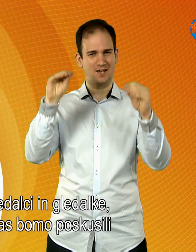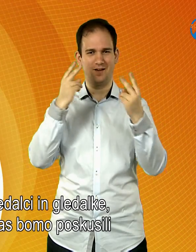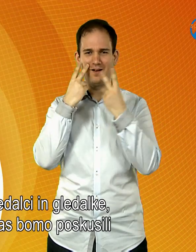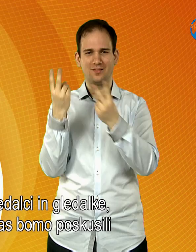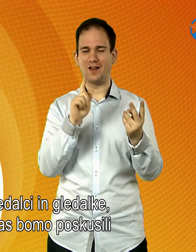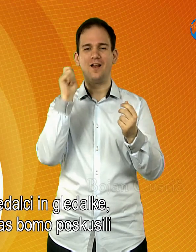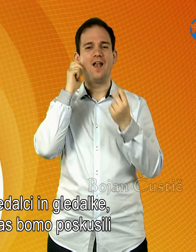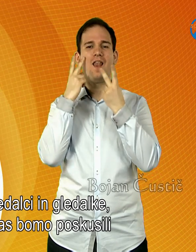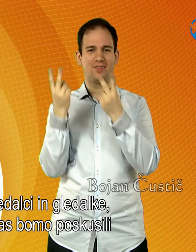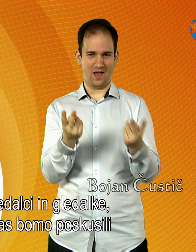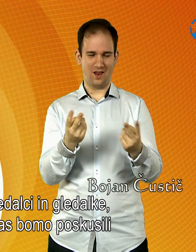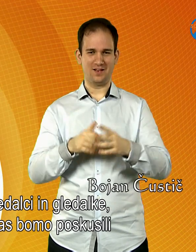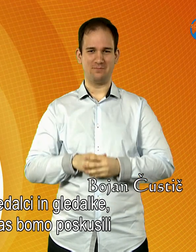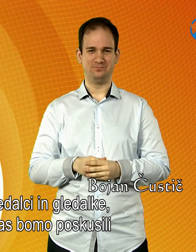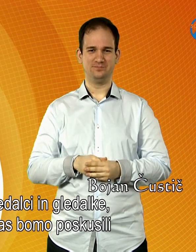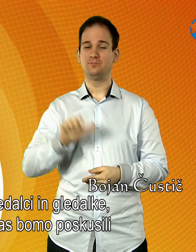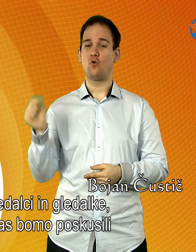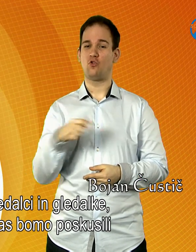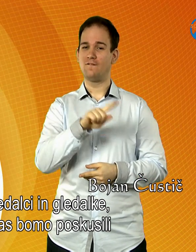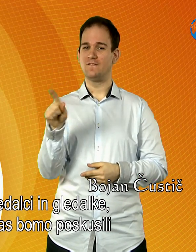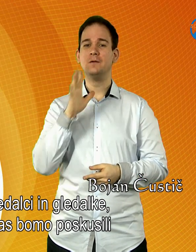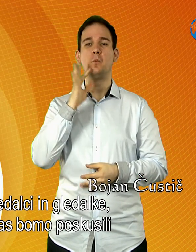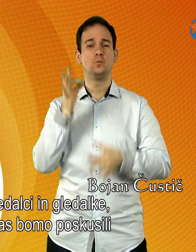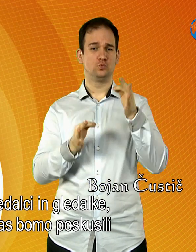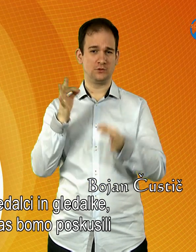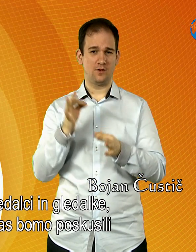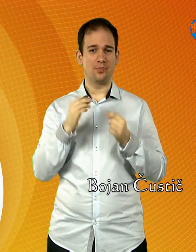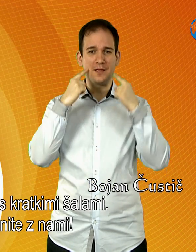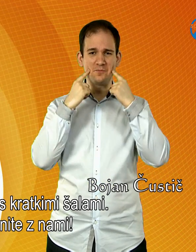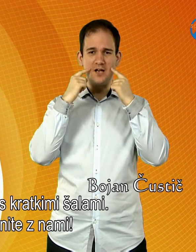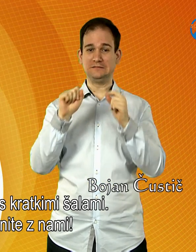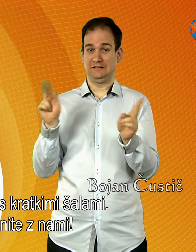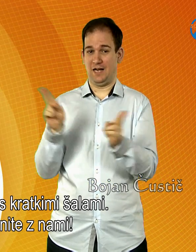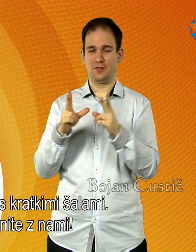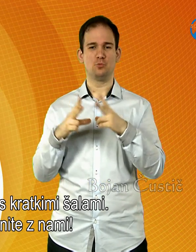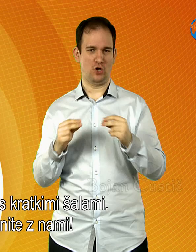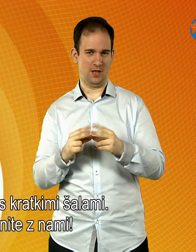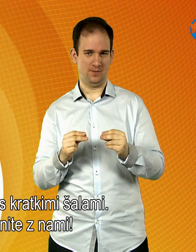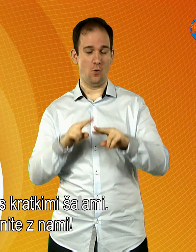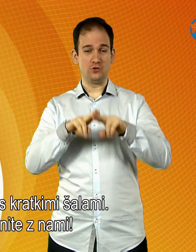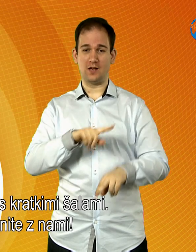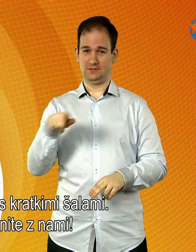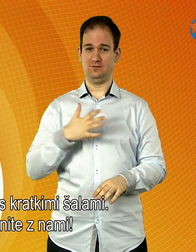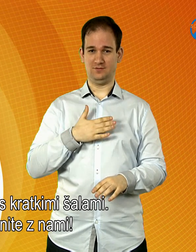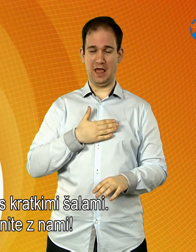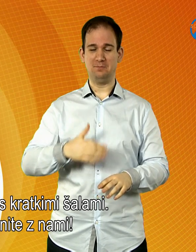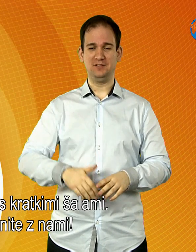Cenjeni gledalci in gledalke, ponovno vas bomo poskusili nasmejati s kratkimi šalami. Ostanite z